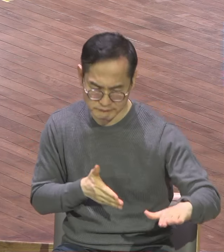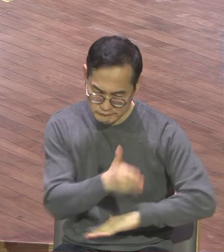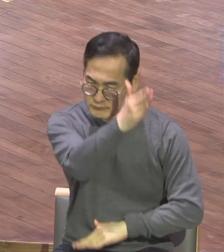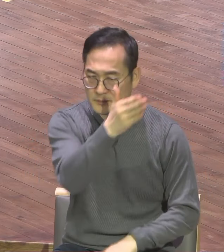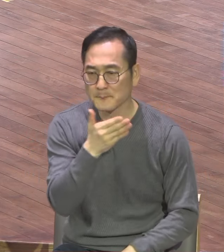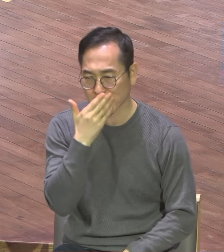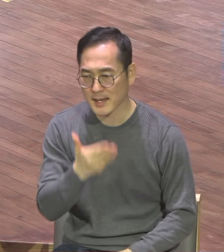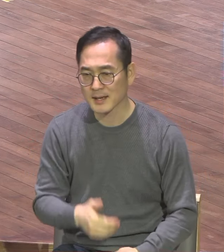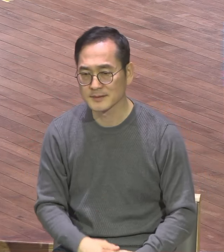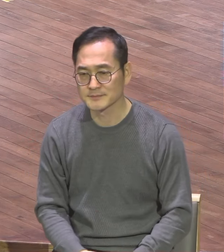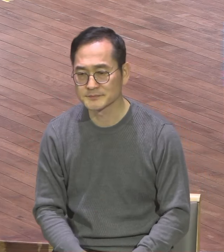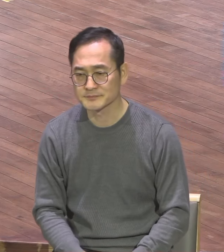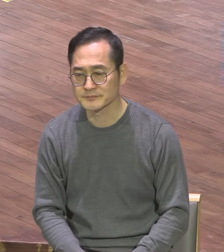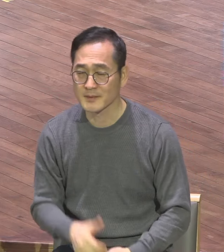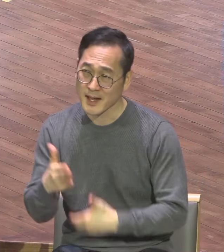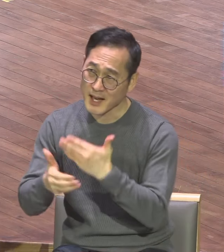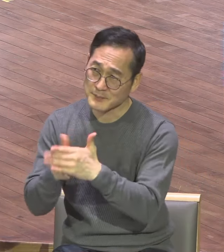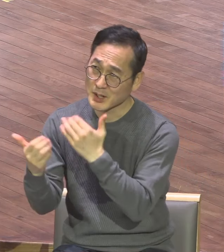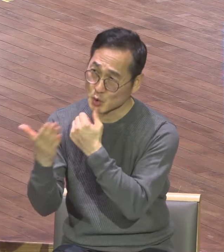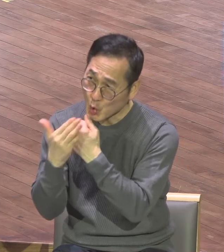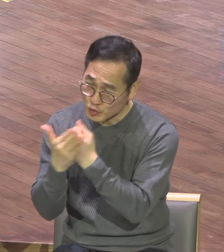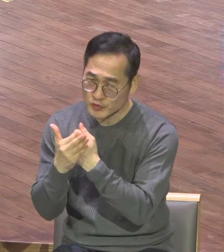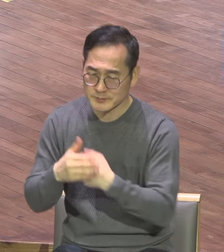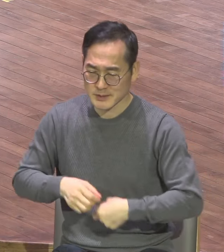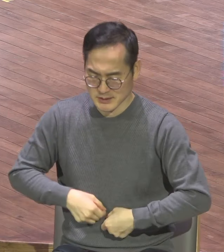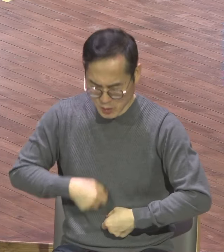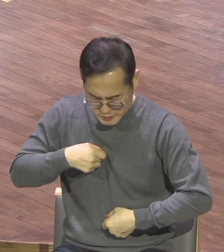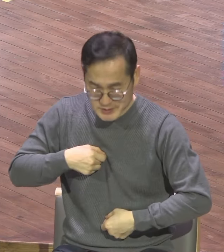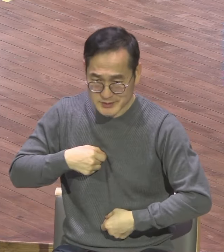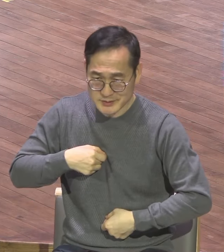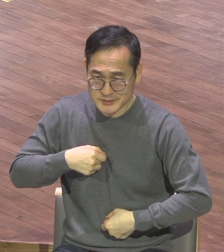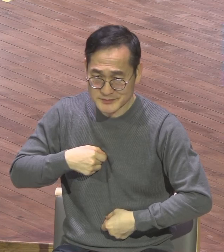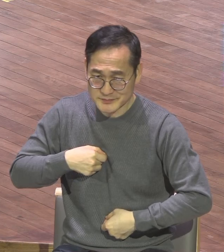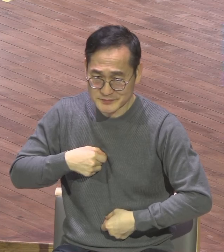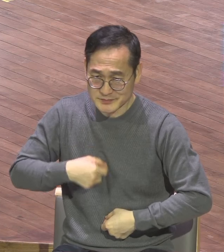그러니까 하나님이 도우심과 이 성실하심을